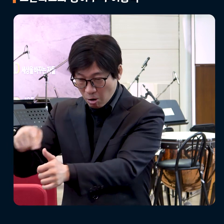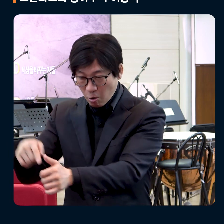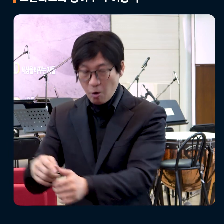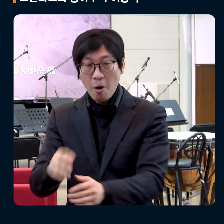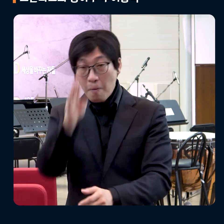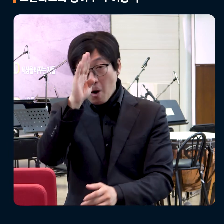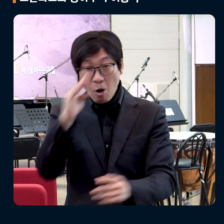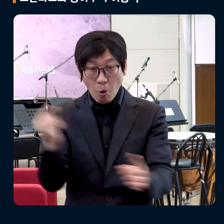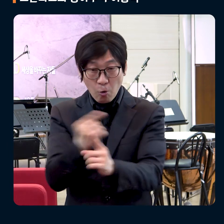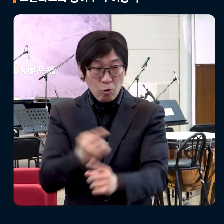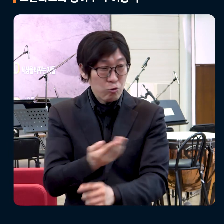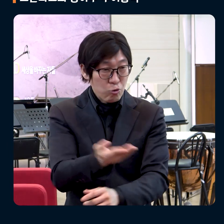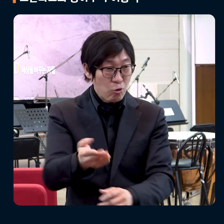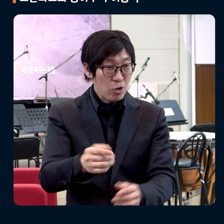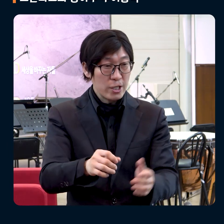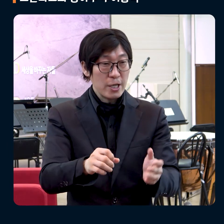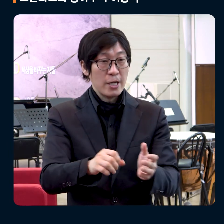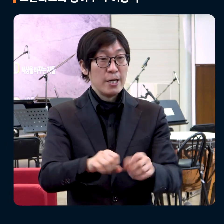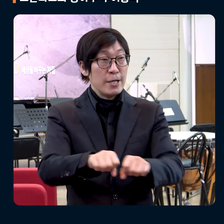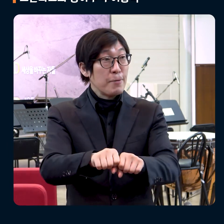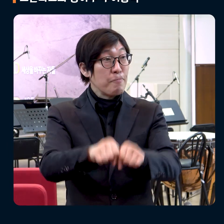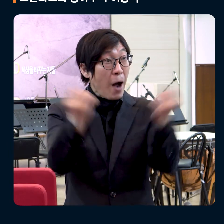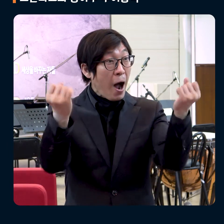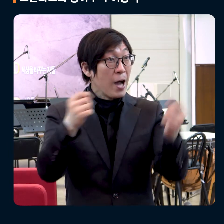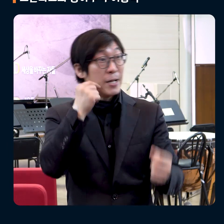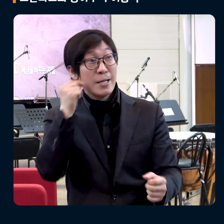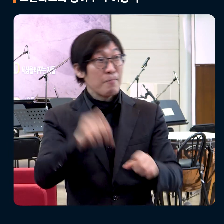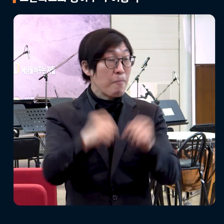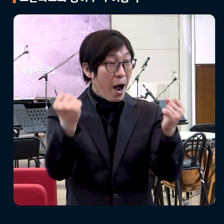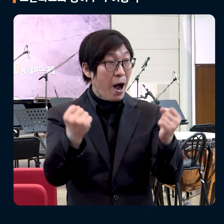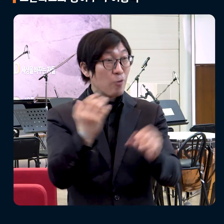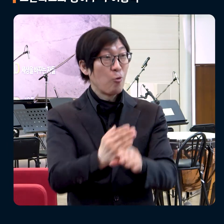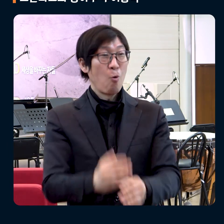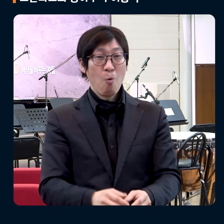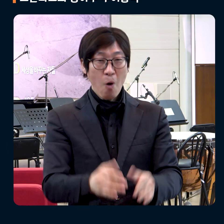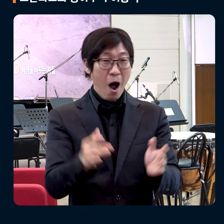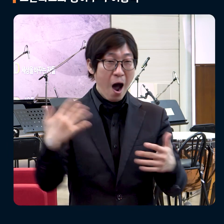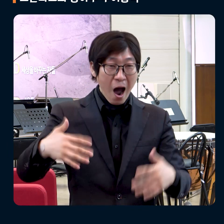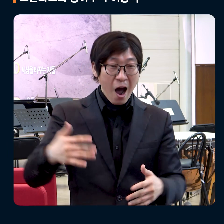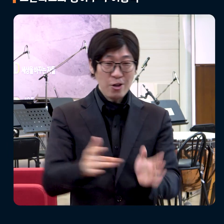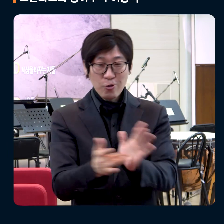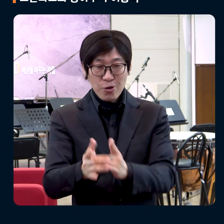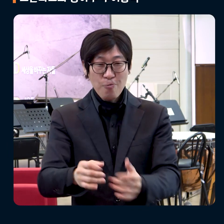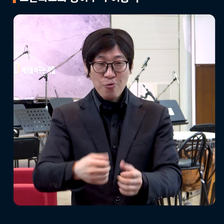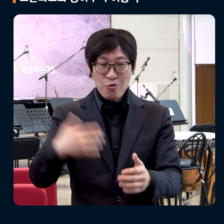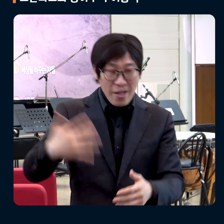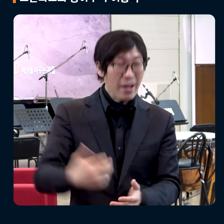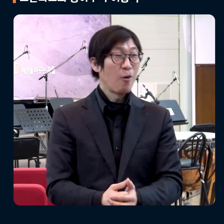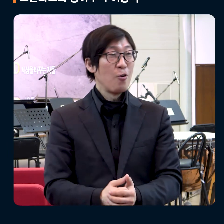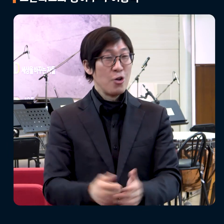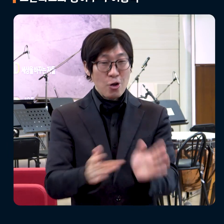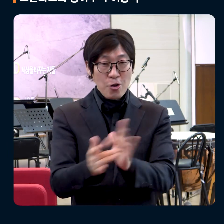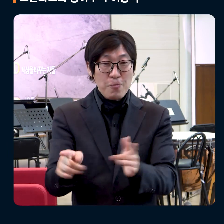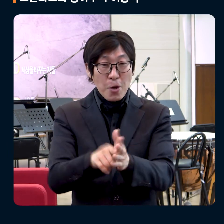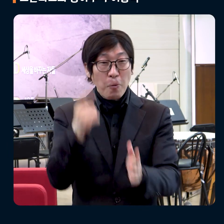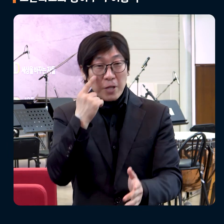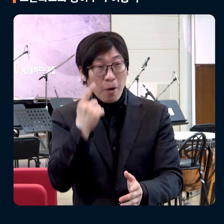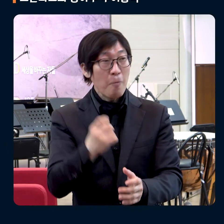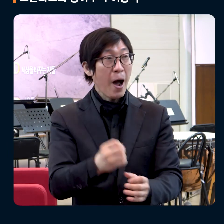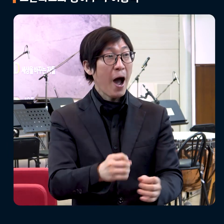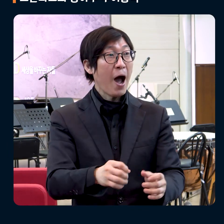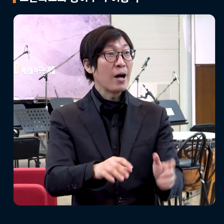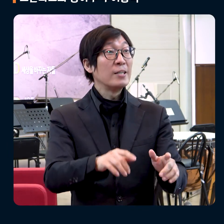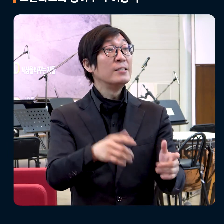사람들을 고치시면서 막 인기가 막 올라가고 사람들이 우리 예수님 너무 대단하신 분이다, 우리 예수님을 믿자, 이런 분위기였습니다.